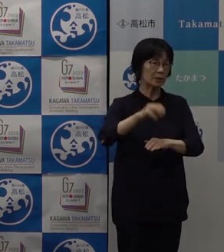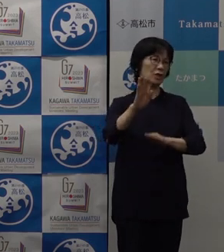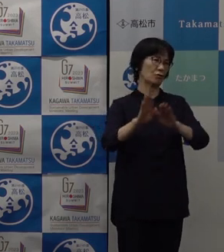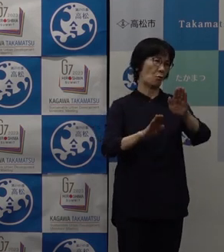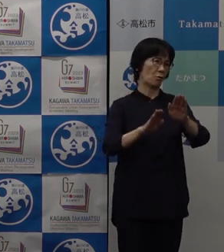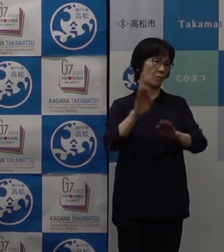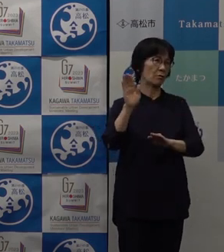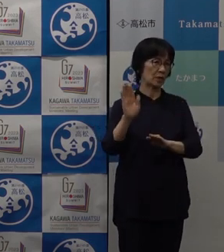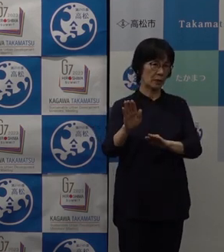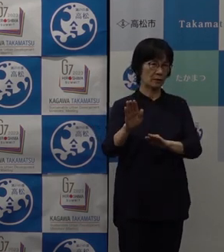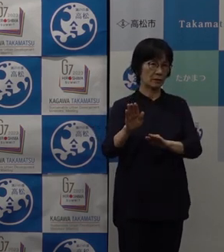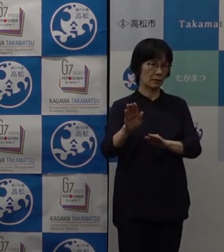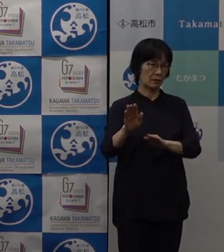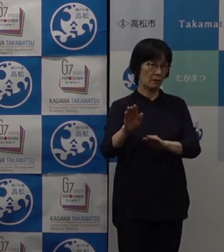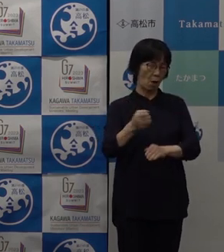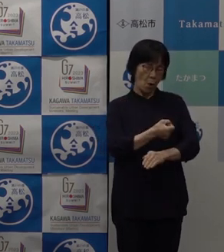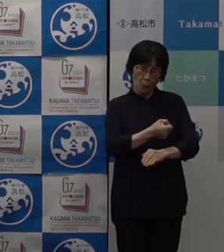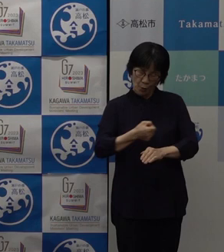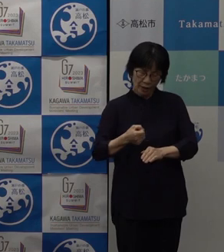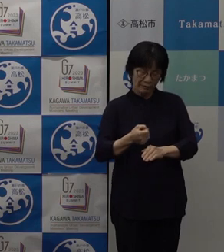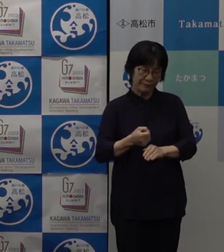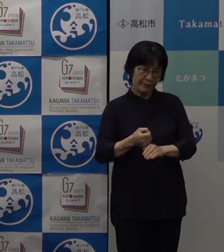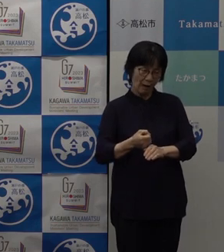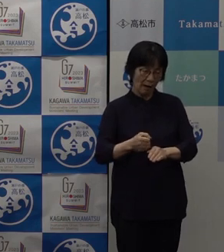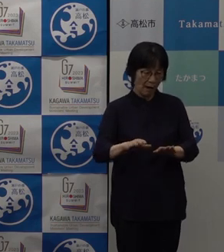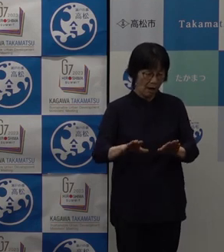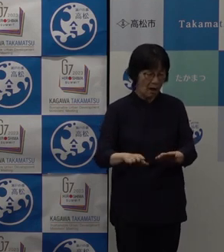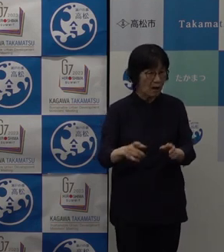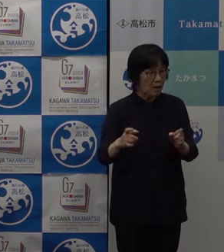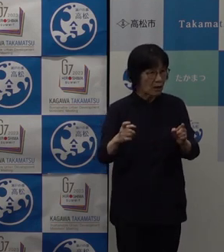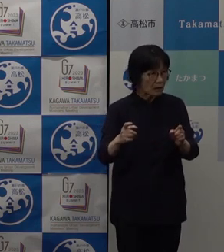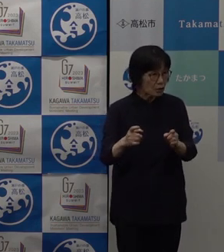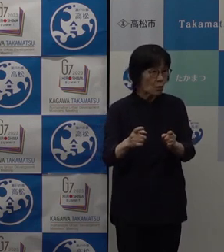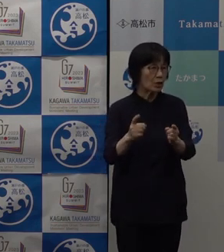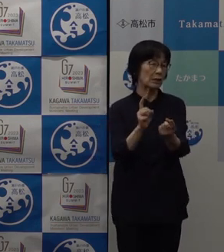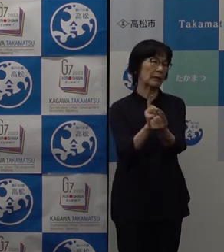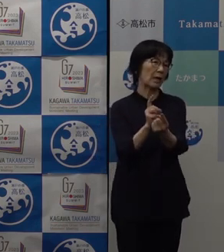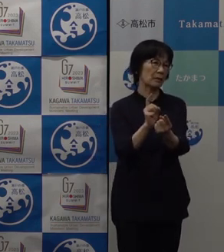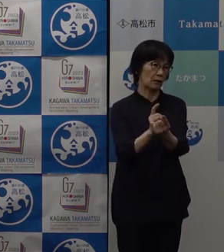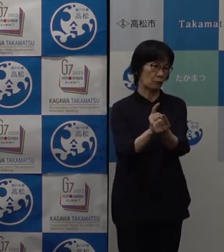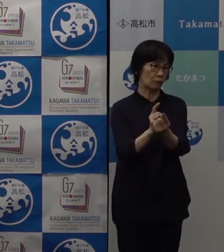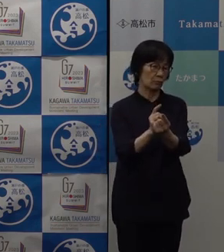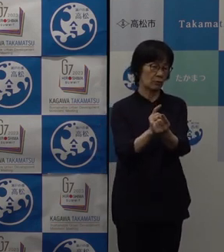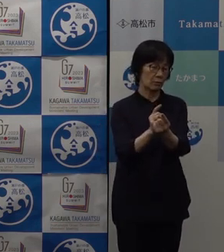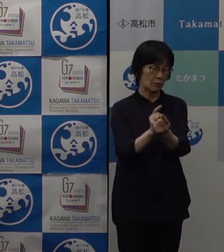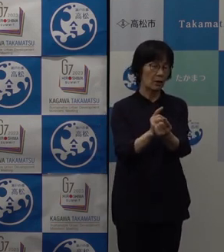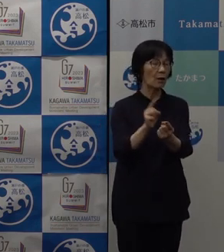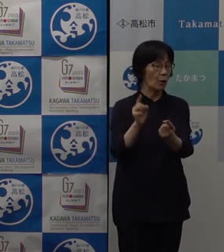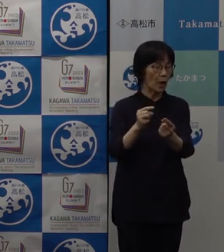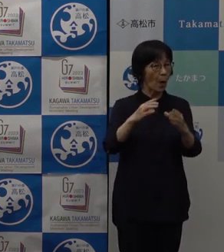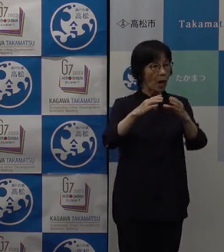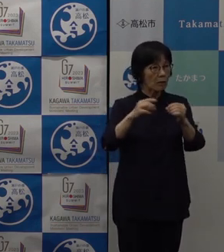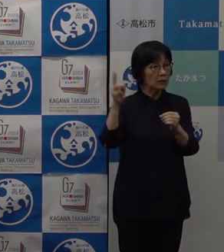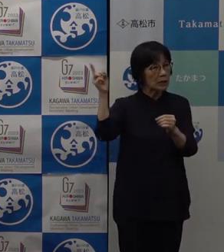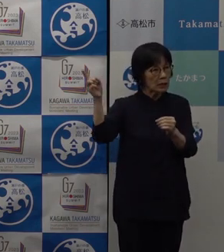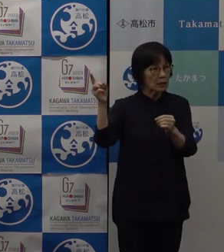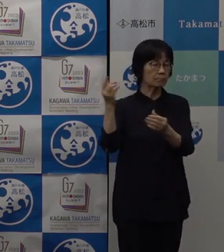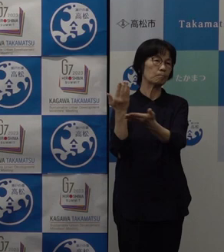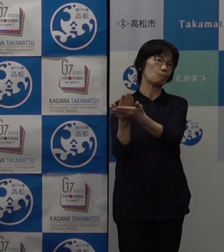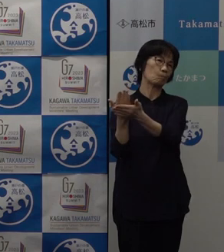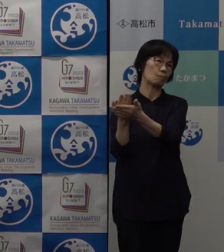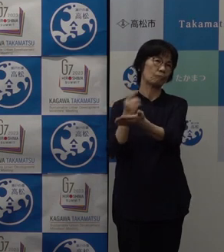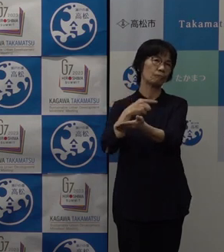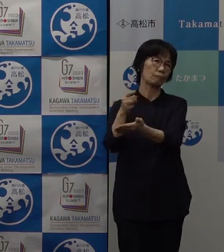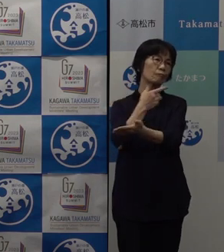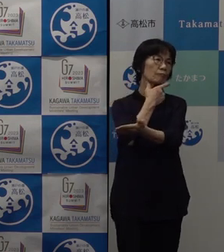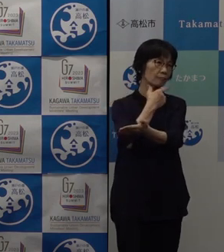こういう時にやっぱり思い切った少子化対策というのを国に一律にある程度求めていきたいということで、まあ、特に